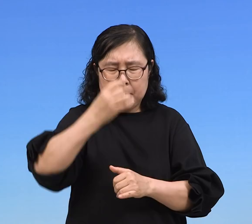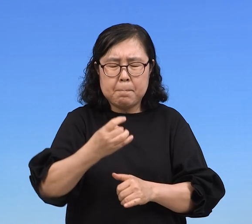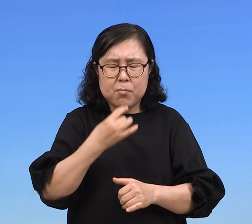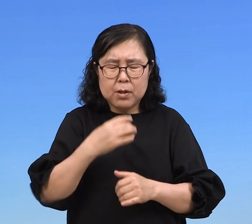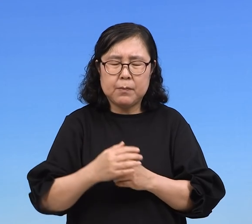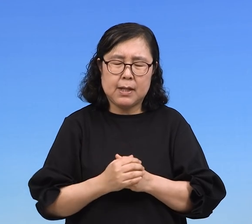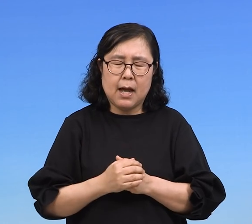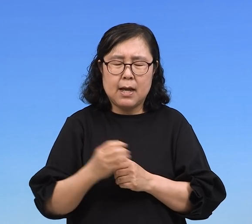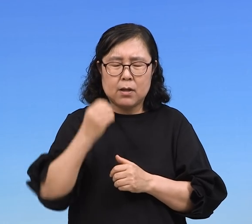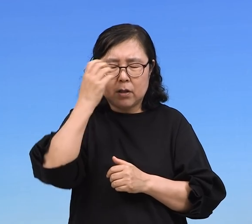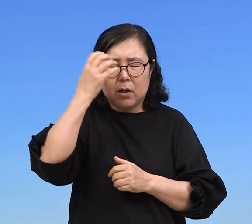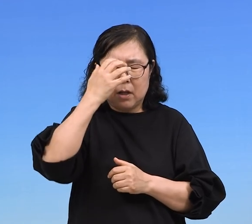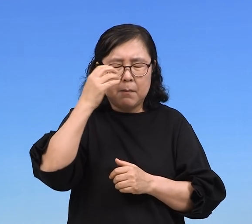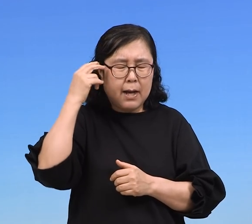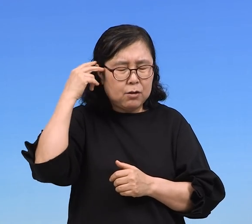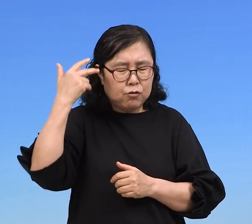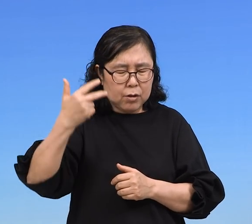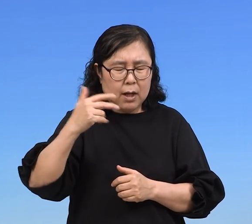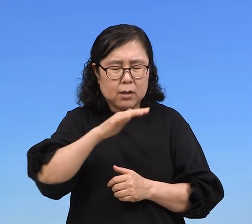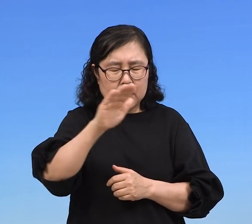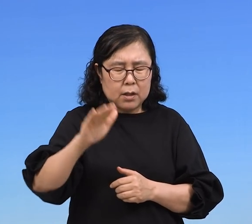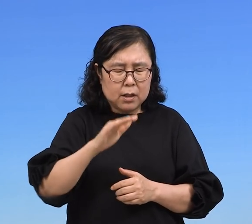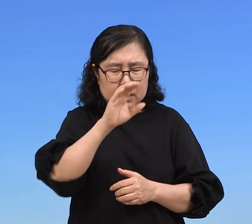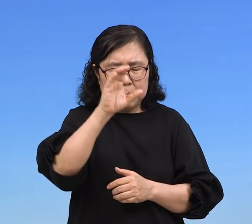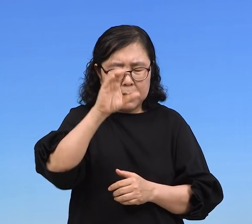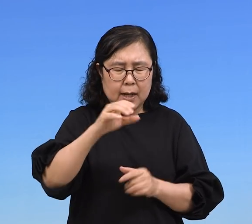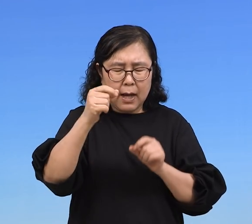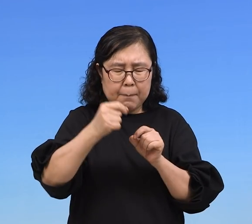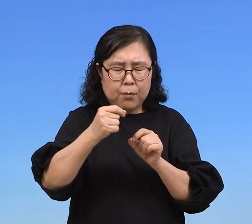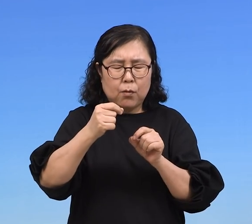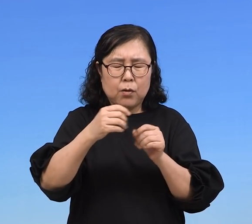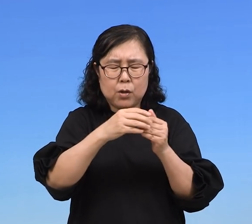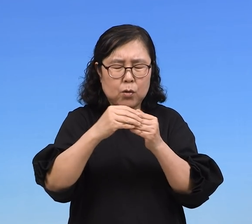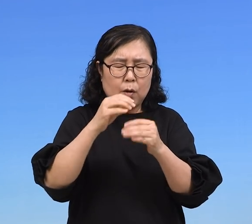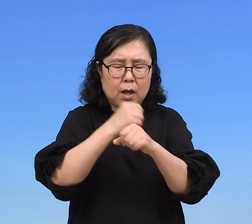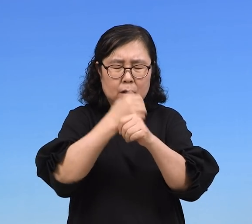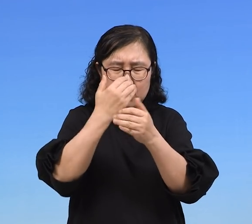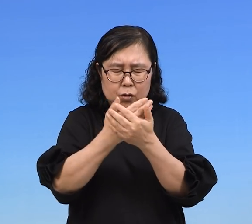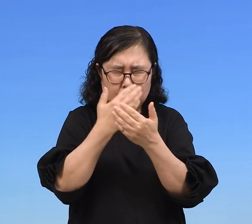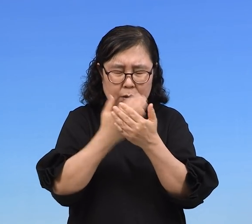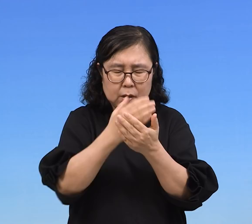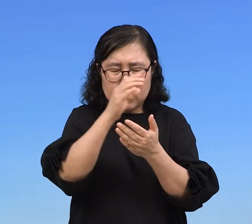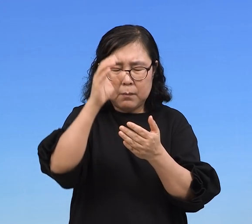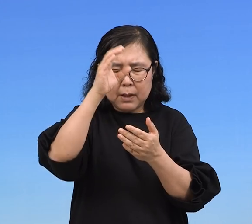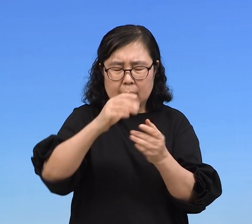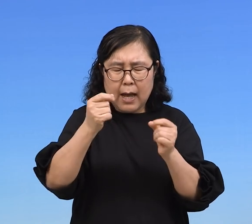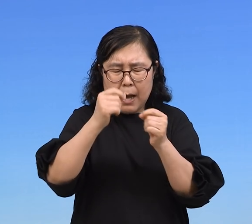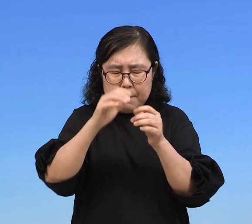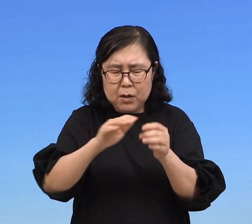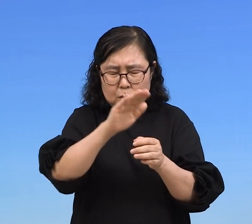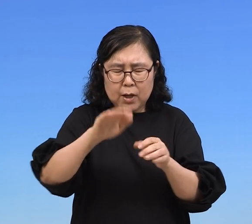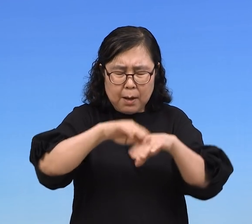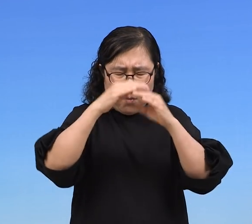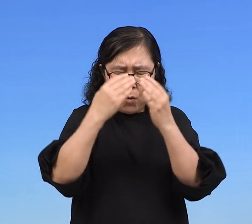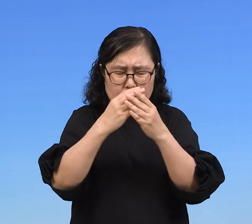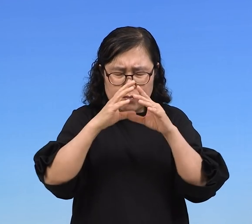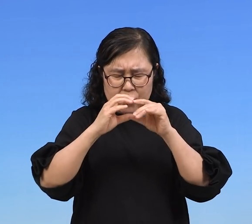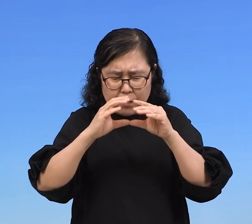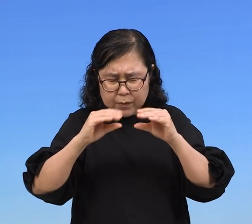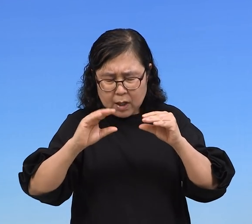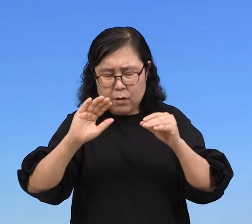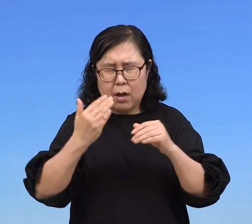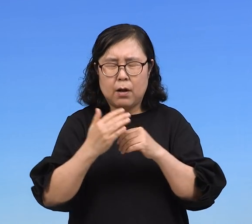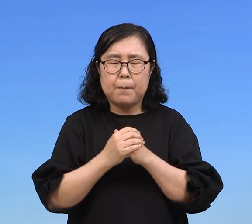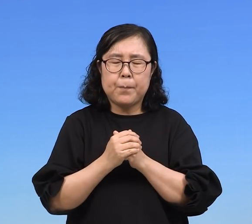믿습니다. 성령님, 이번 한 주간 저희들을 십자가 앞으로 인도하여 주시기 원합니다. 십자가 앞에서 다